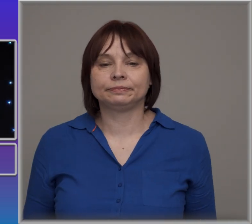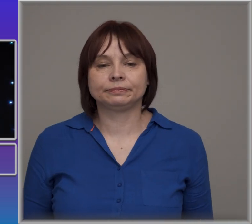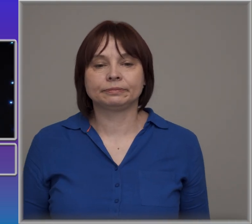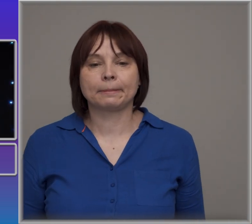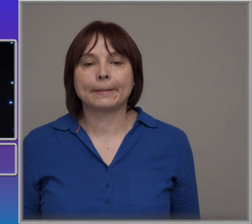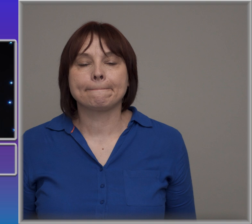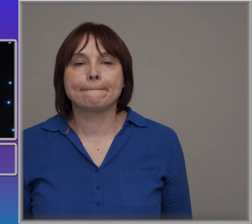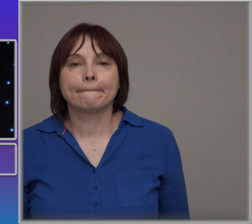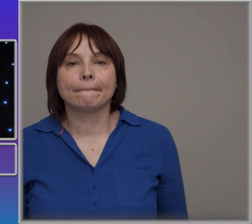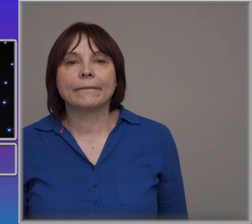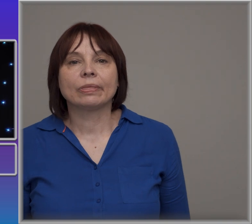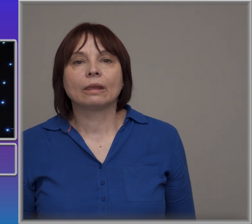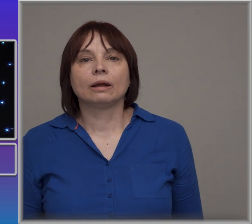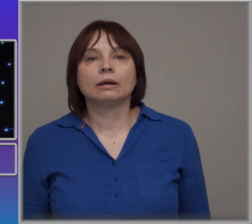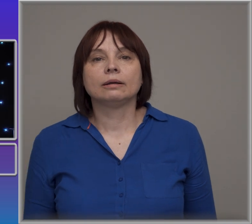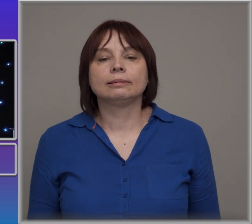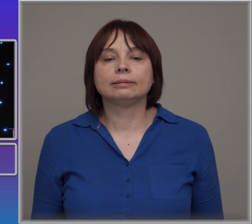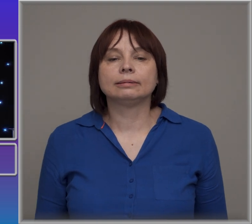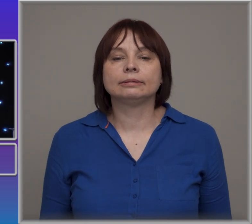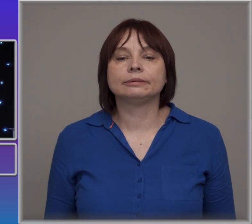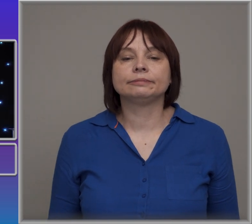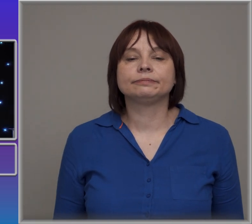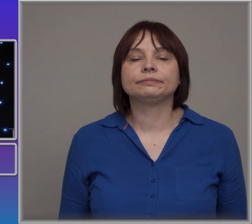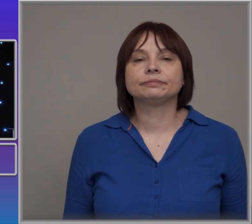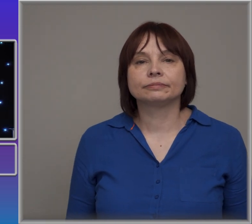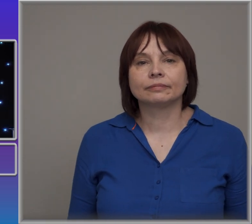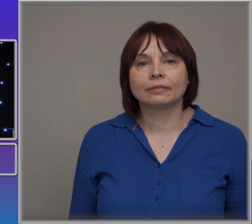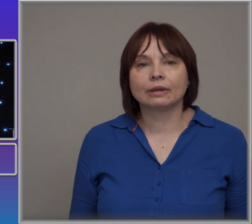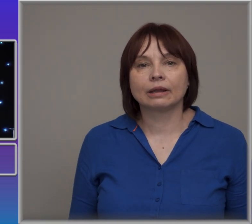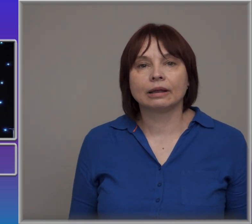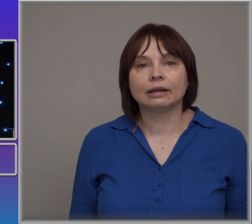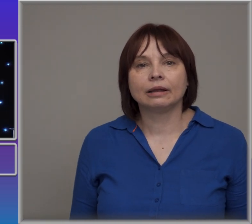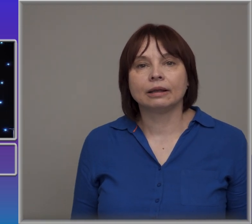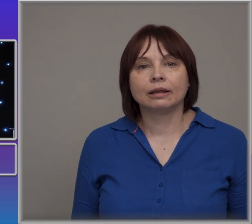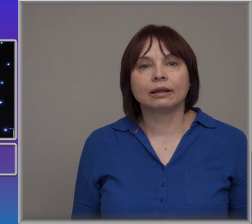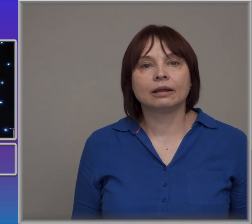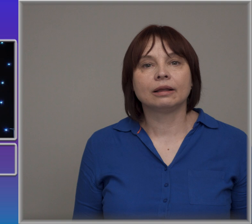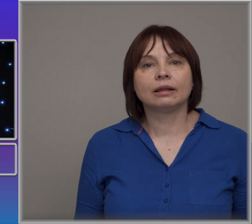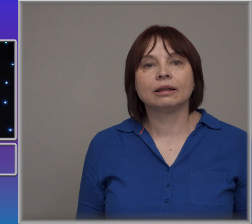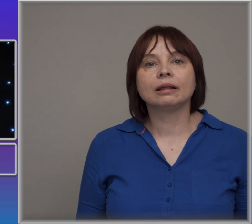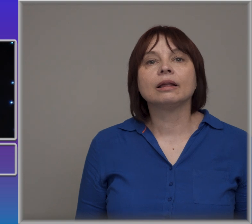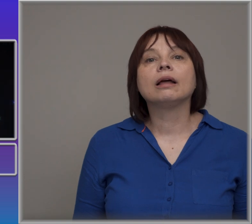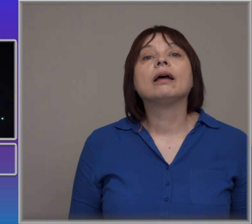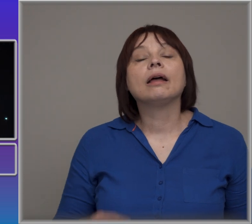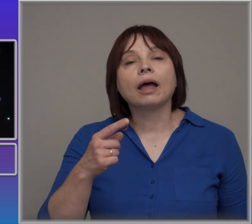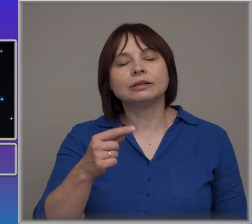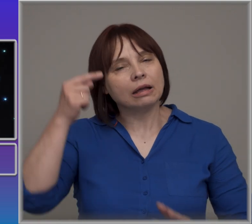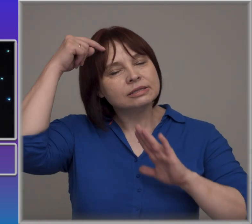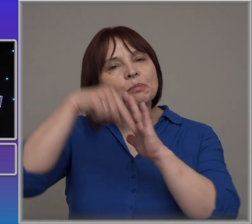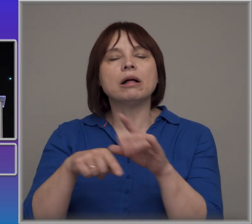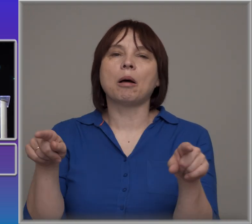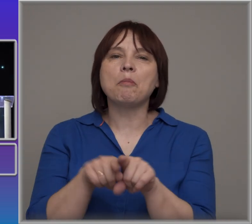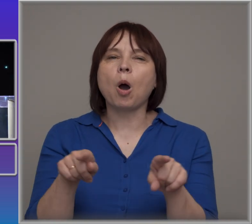мы... Следующий слайд, номер 4. Мы видим, что когда Бог